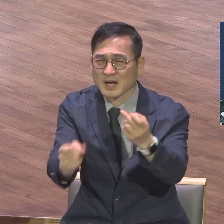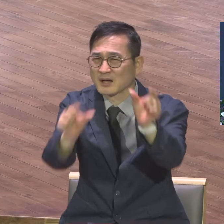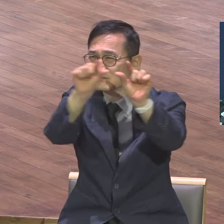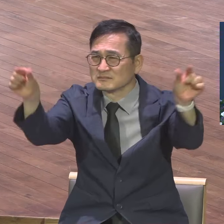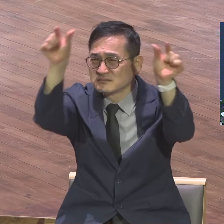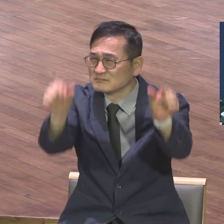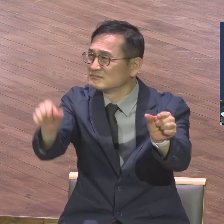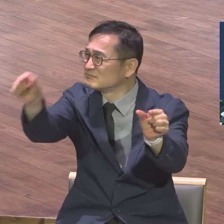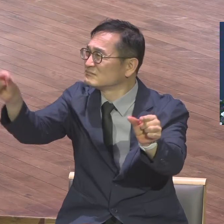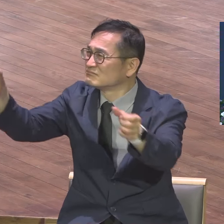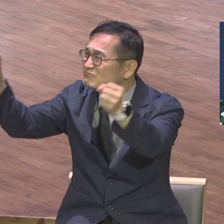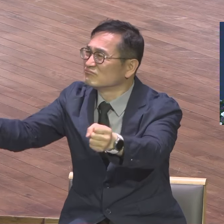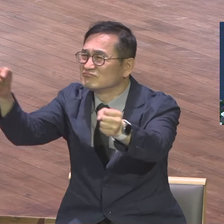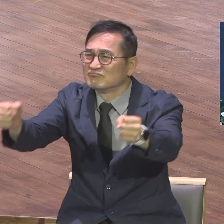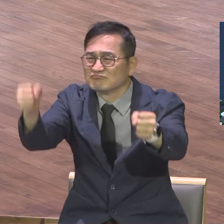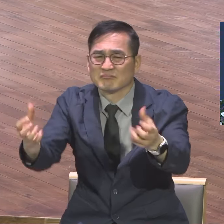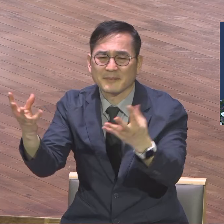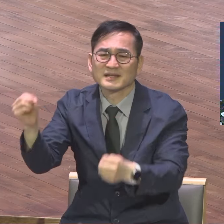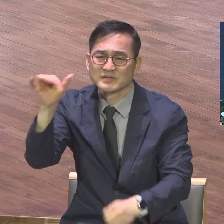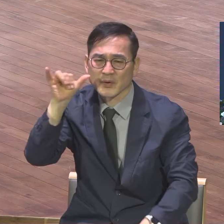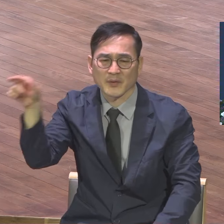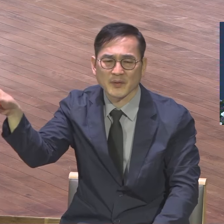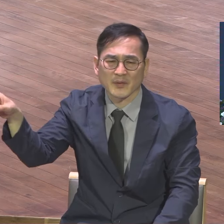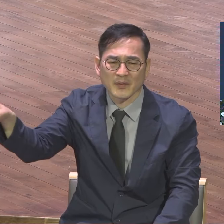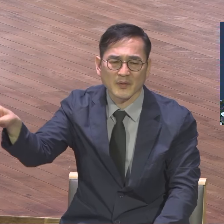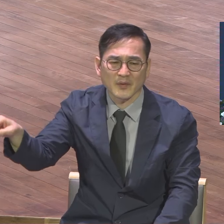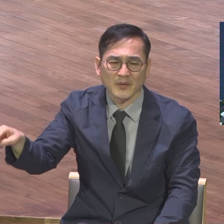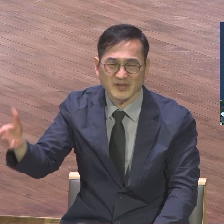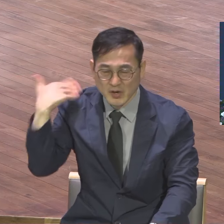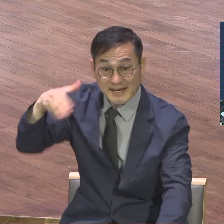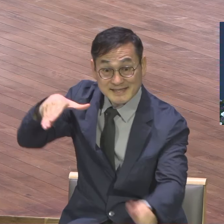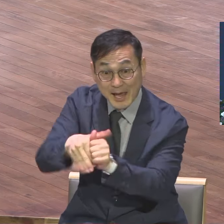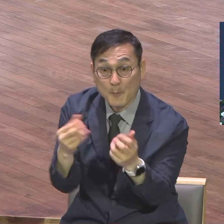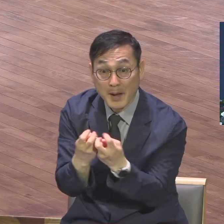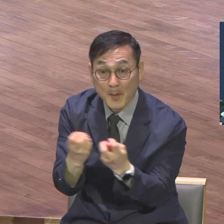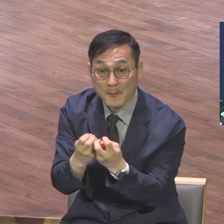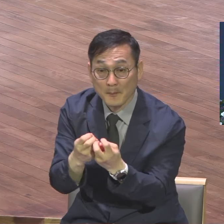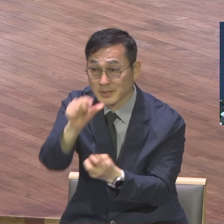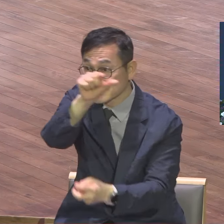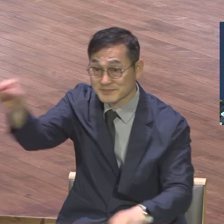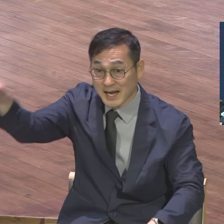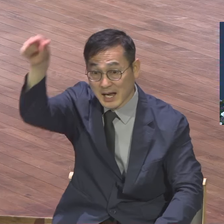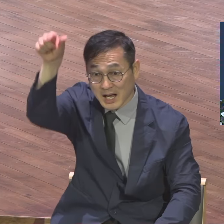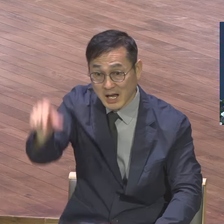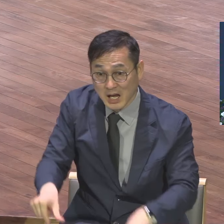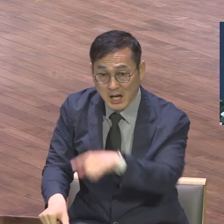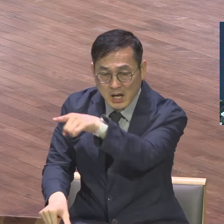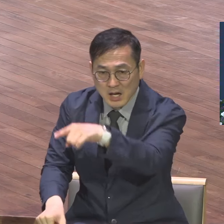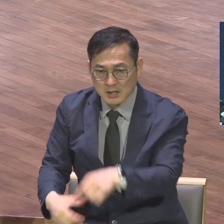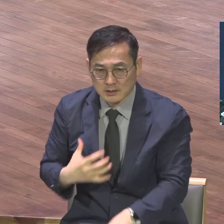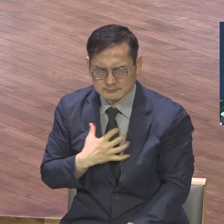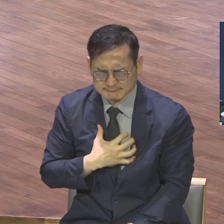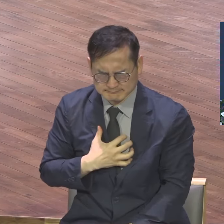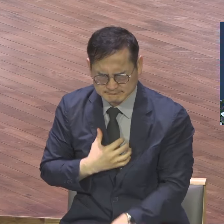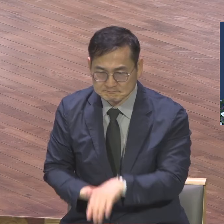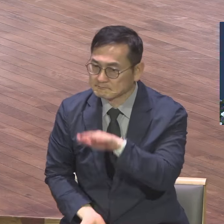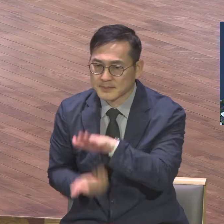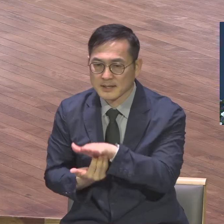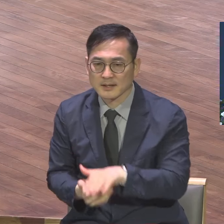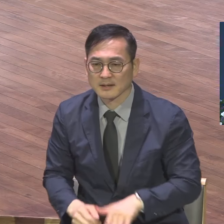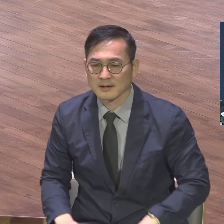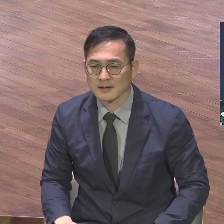많았어요. 십자가 하면 죽는 거예요. 인간이 죽는 방법 중에 최악이 십자가예요. 멀쩡한